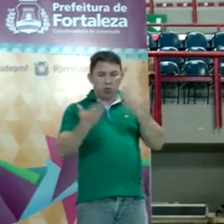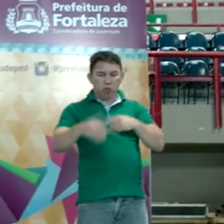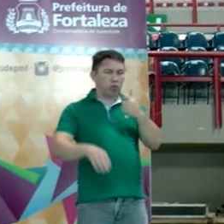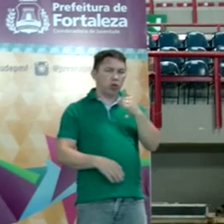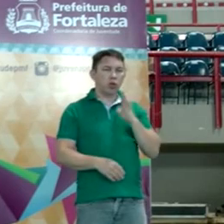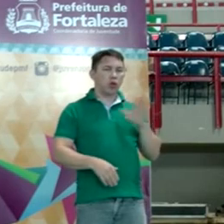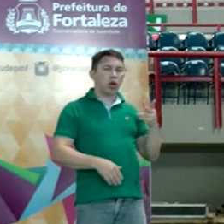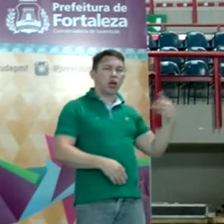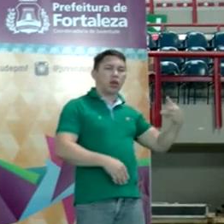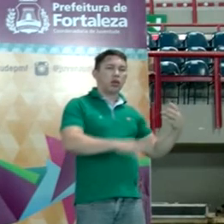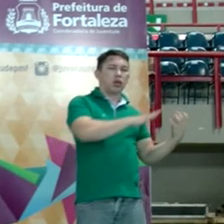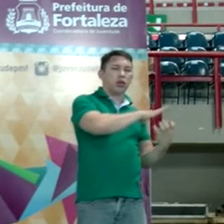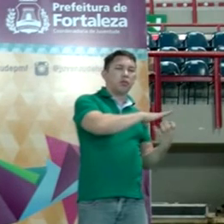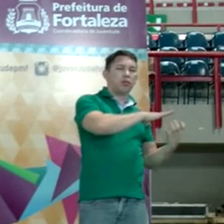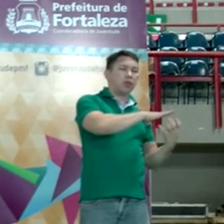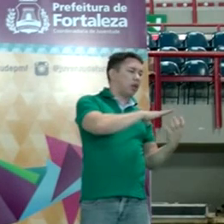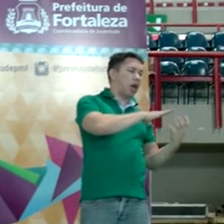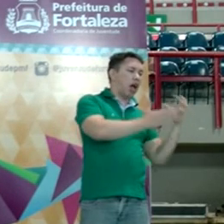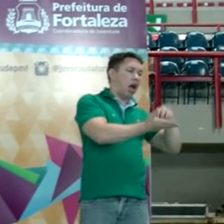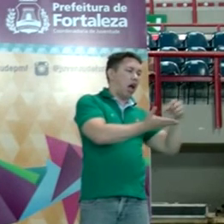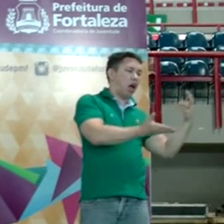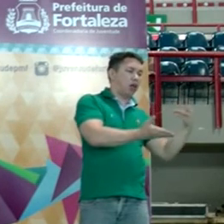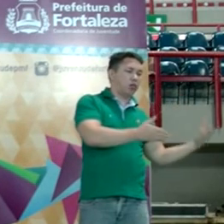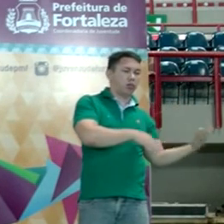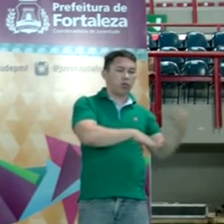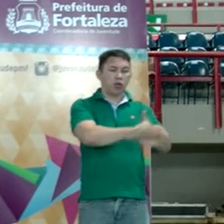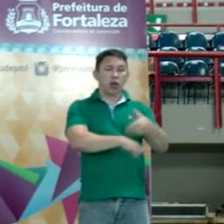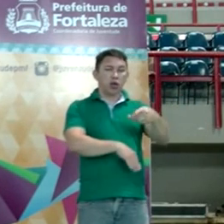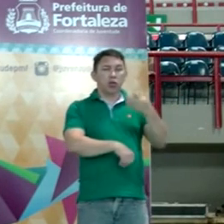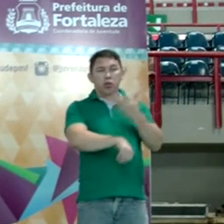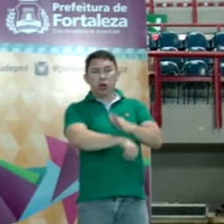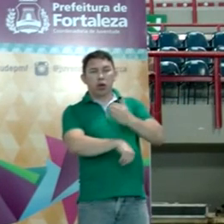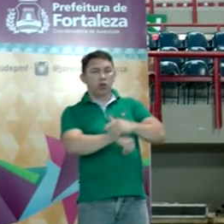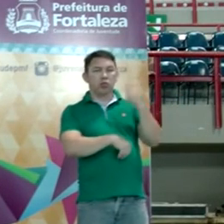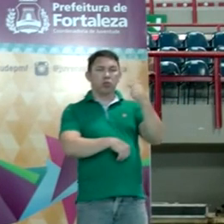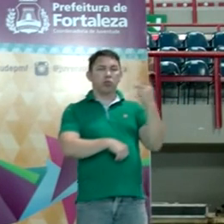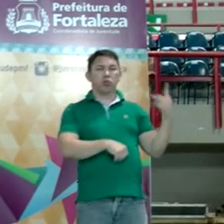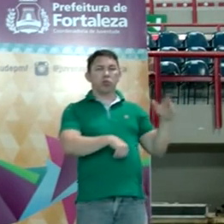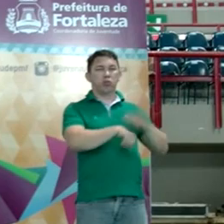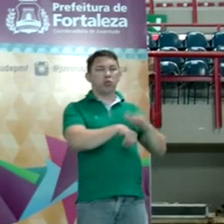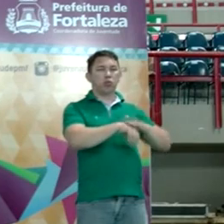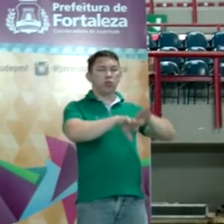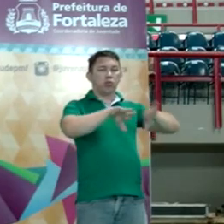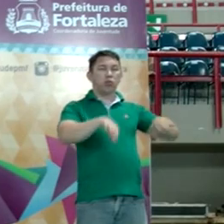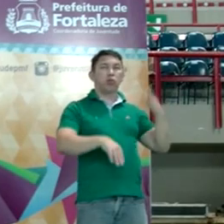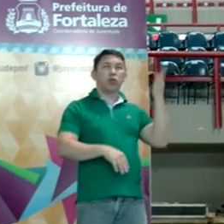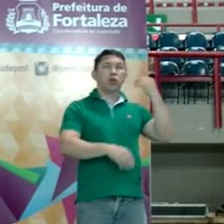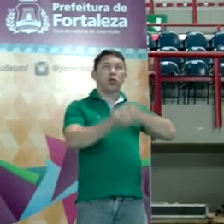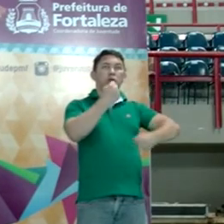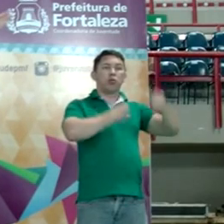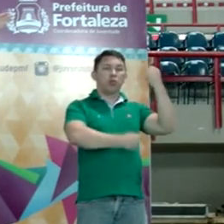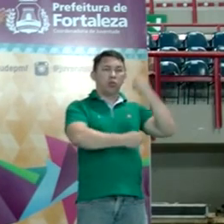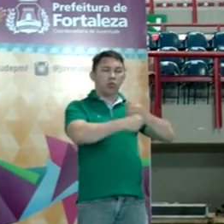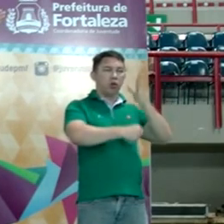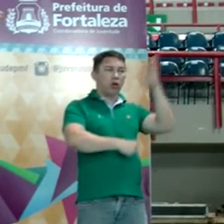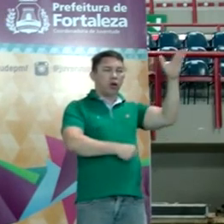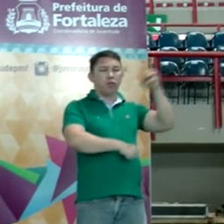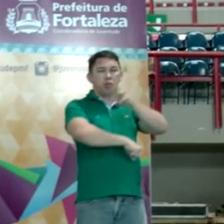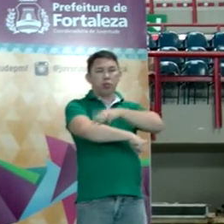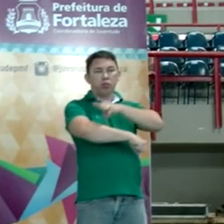benefícios. Eles não têm, muitas vezes, inclusive, o mesmo treinamento, que é até um perigo, certo? Eu estive, anos atrás, em